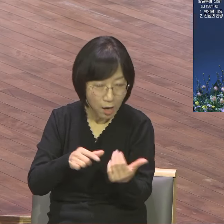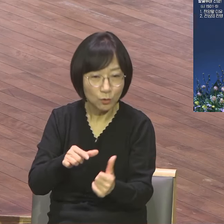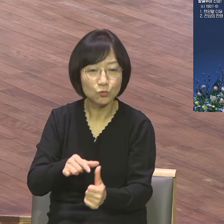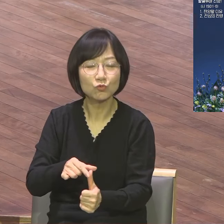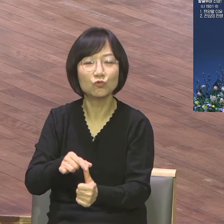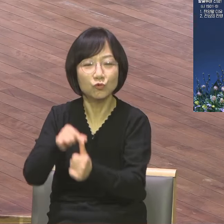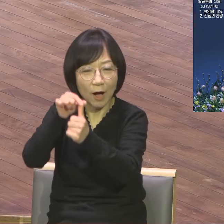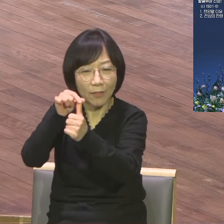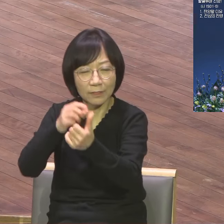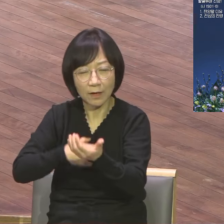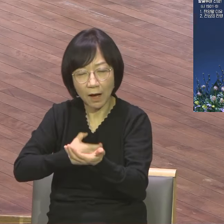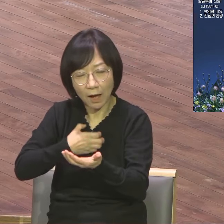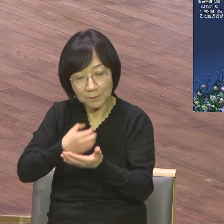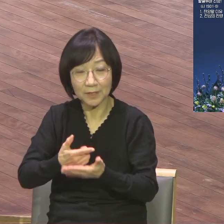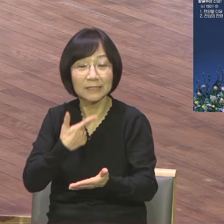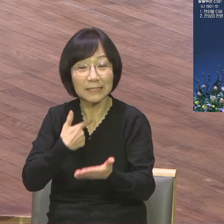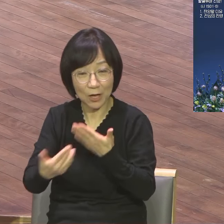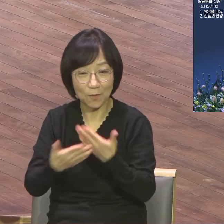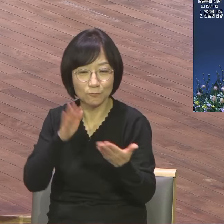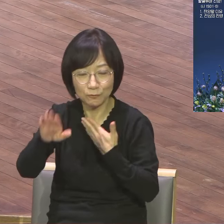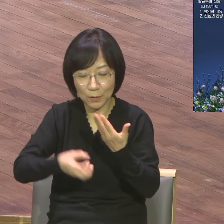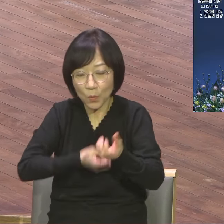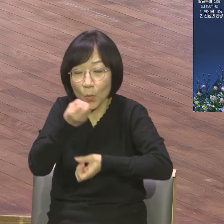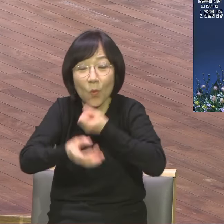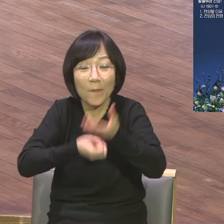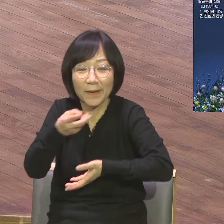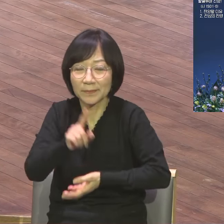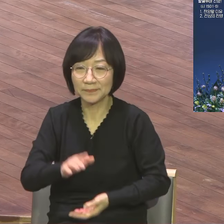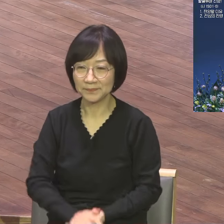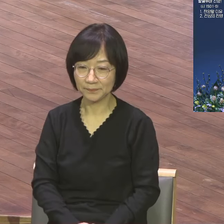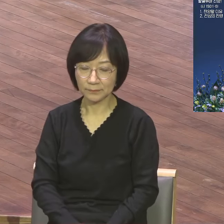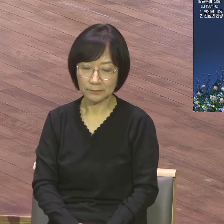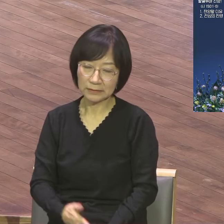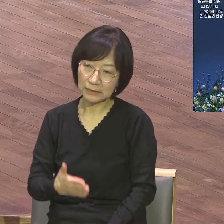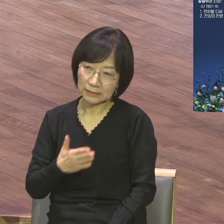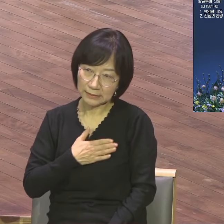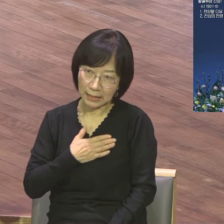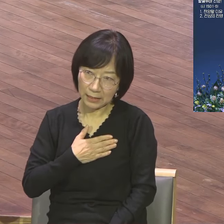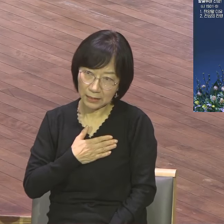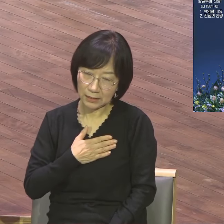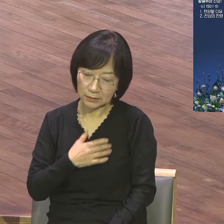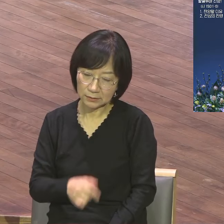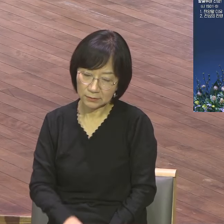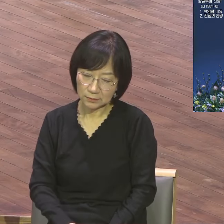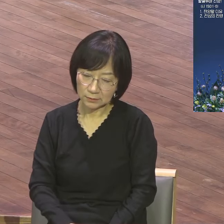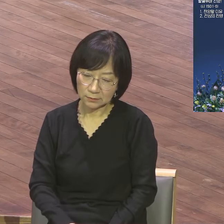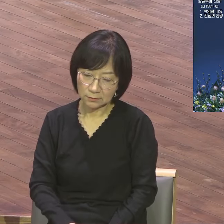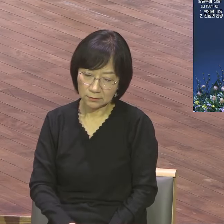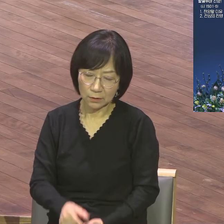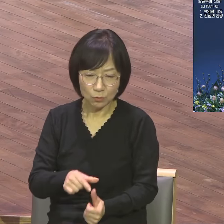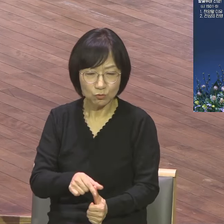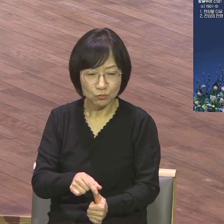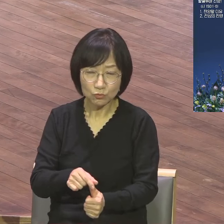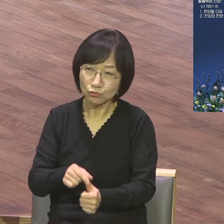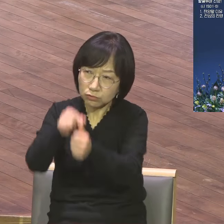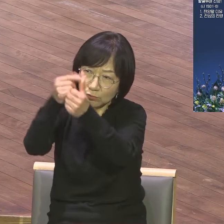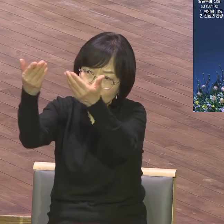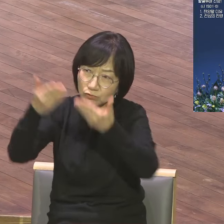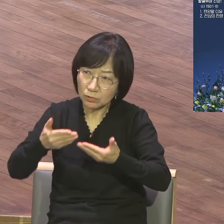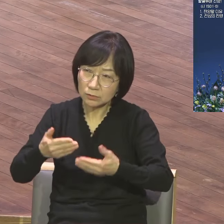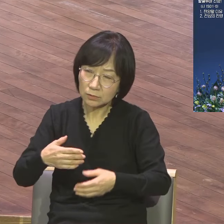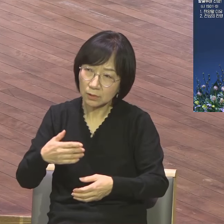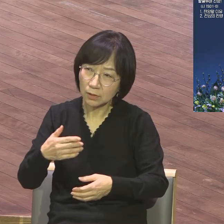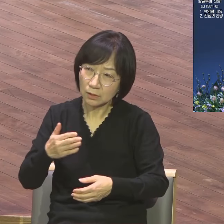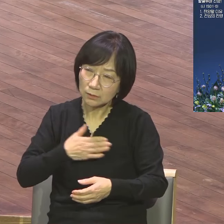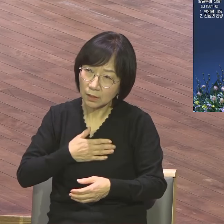맛보고 나서 이렇게 고백했습니다. 나는 갑자기 구원에 대해서 내가 할 일이 아무것도 없다는 것을 깨닫게